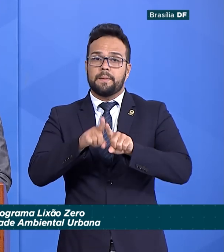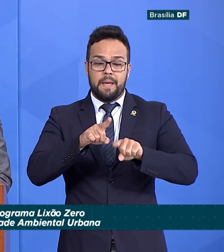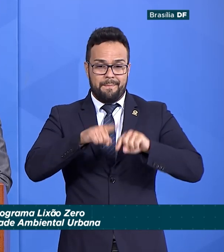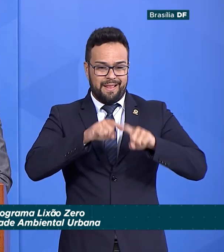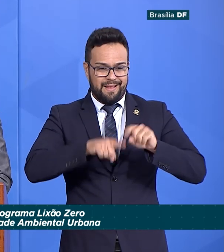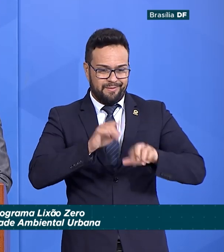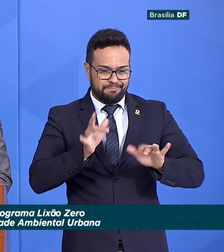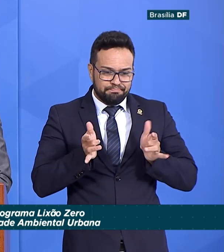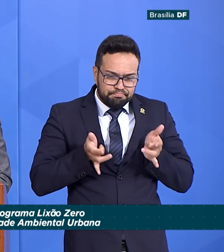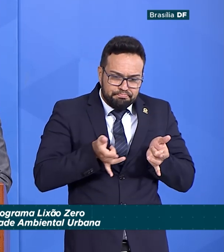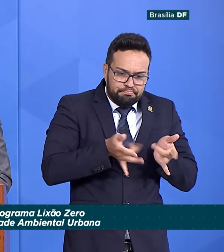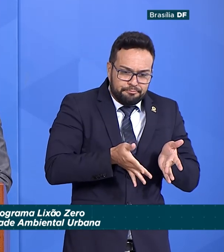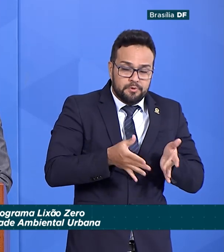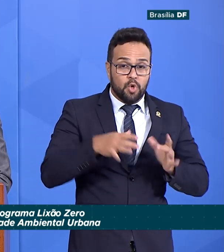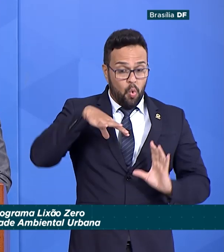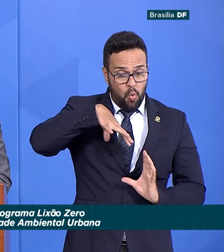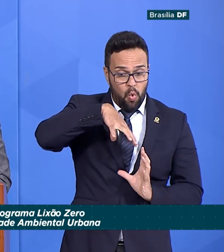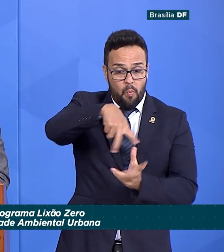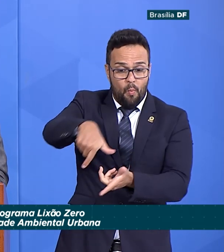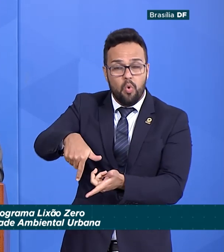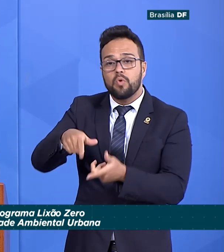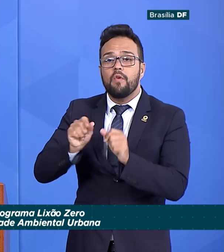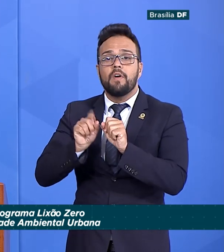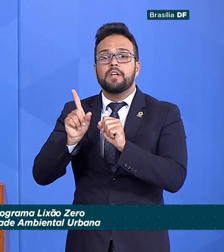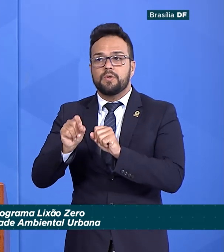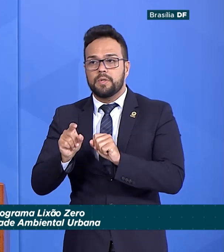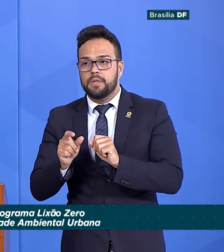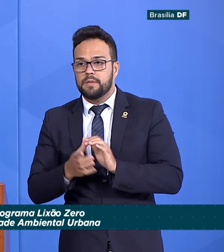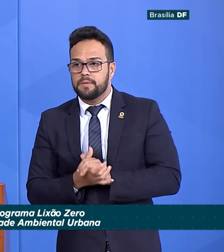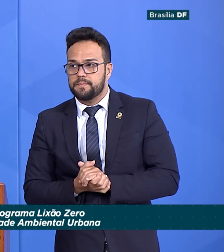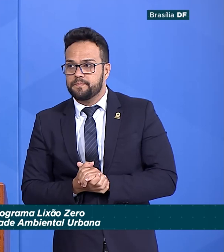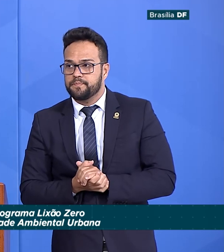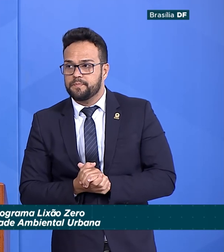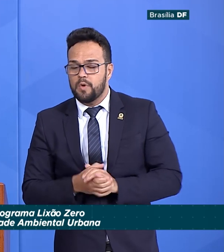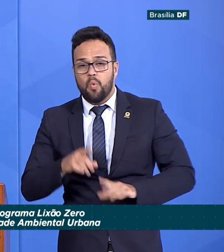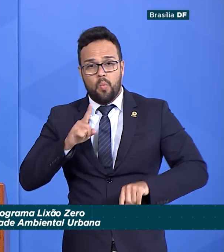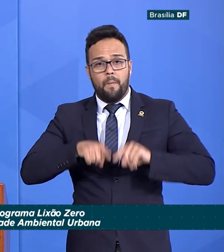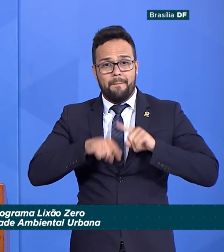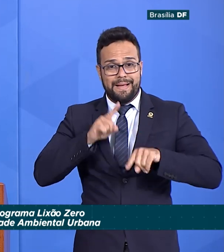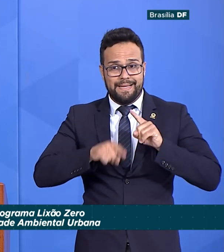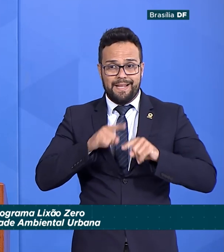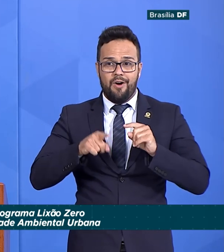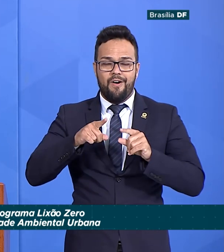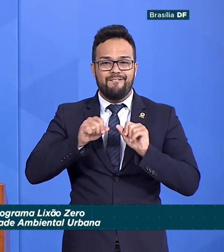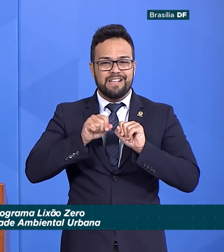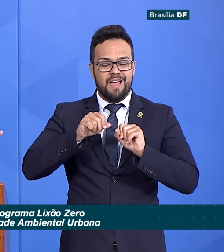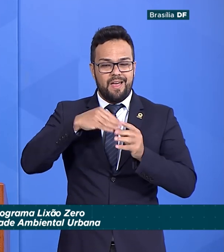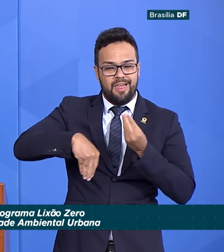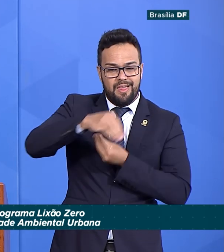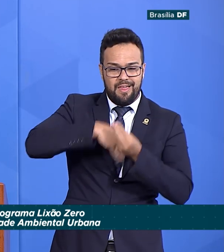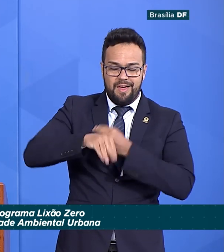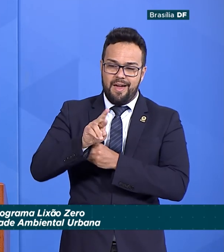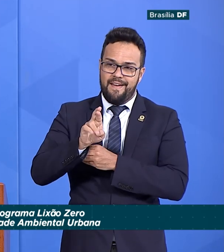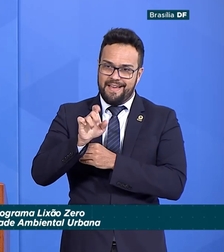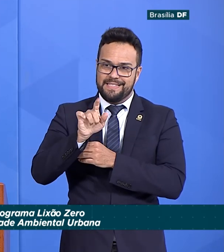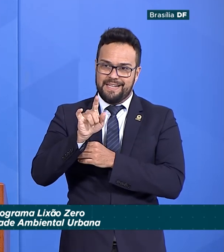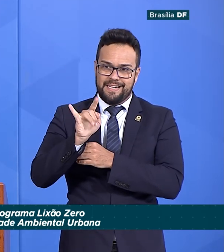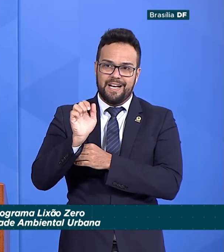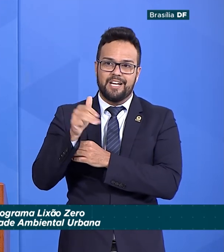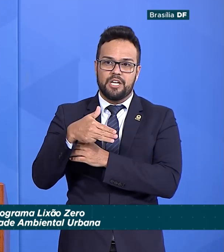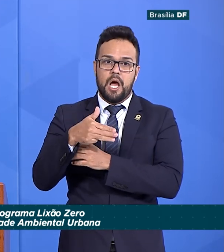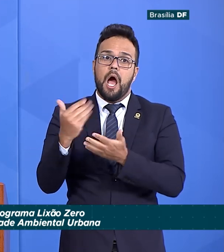material no resto do mundo vai, já depois de retirado, Carlos, o material para reciclagem, uma parte já vai para